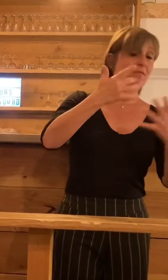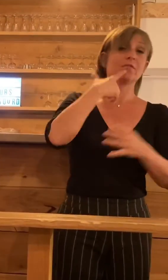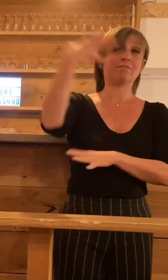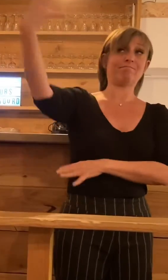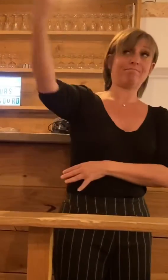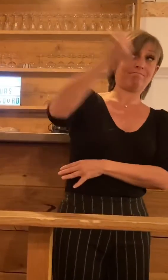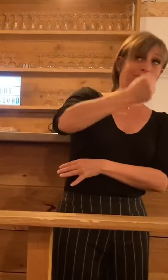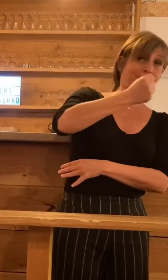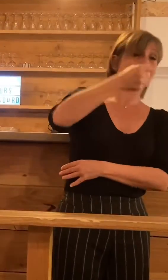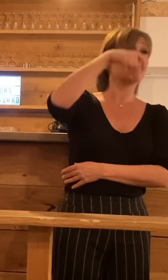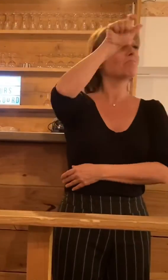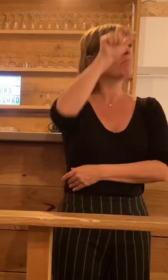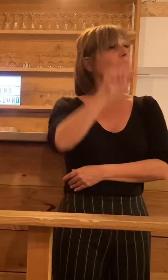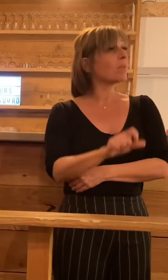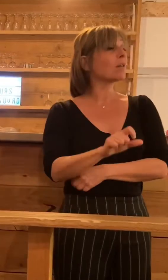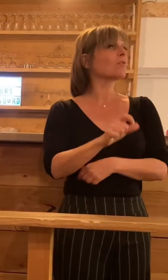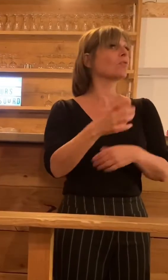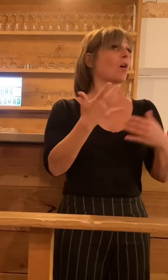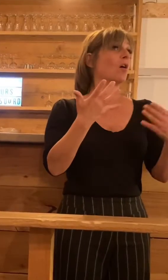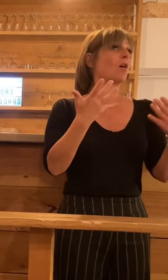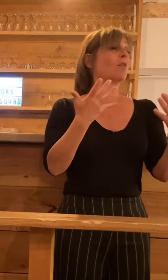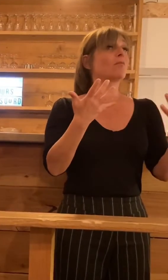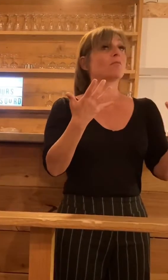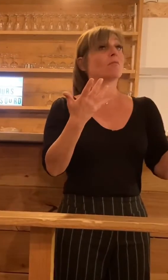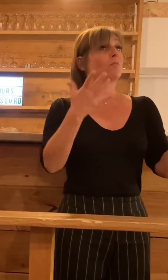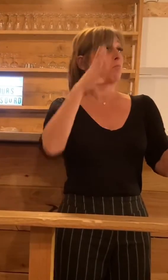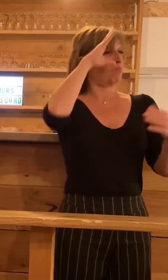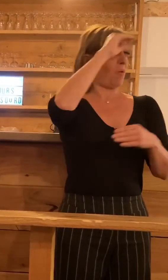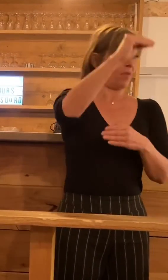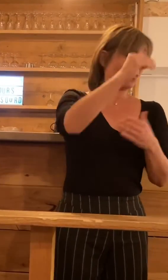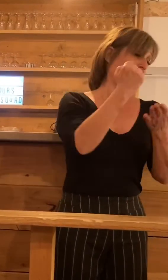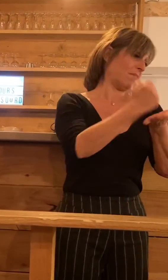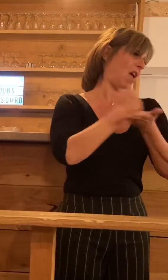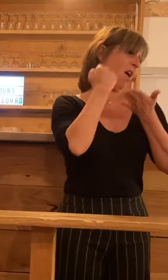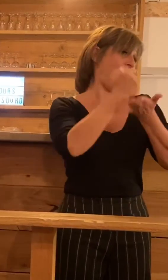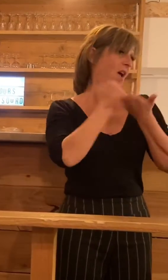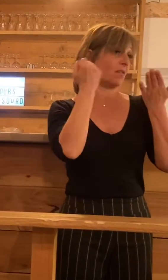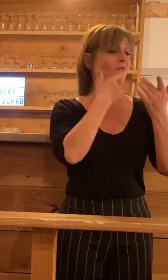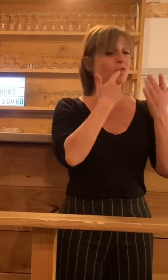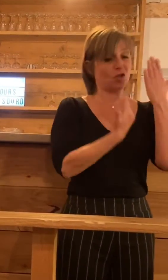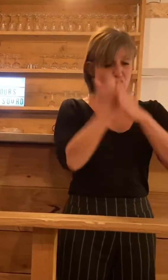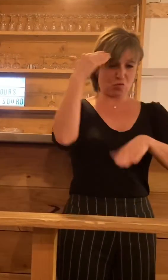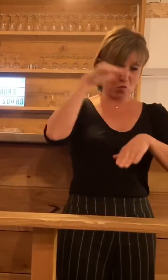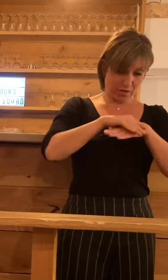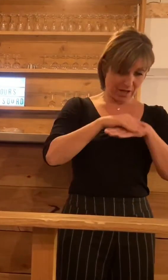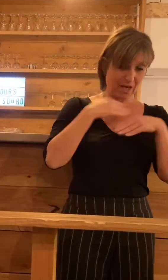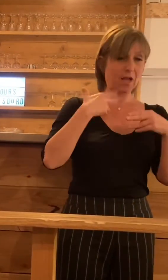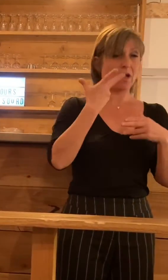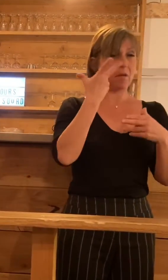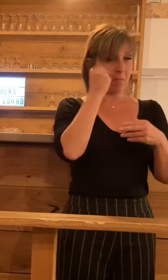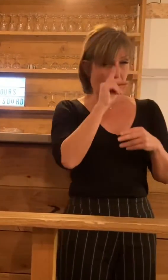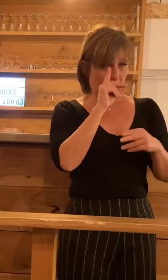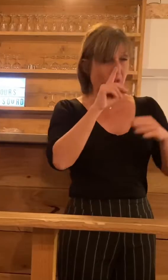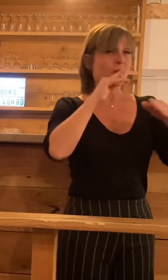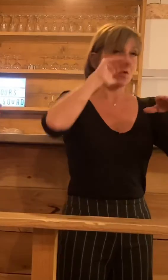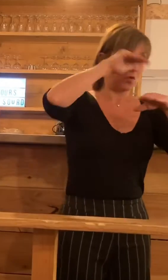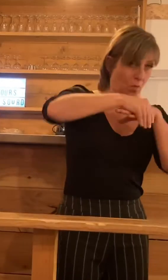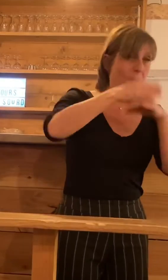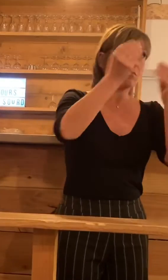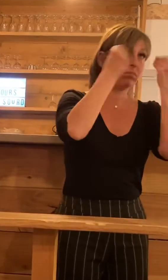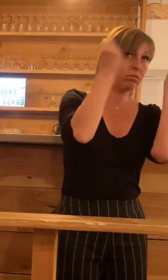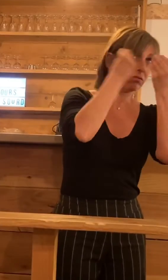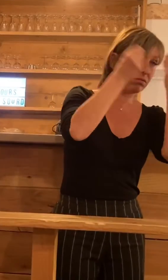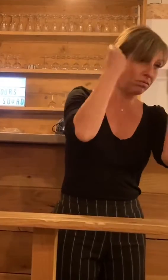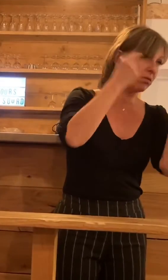une personne pour me soutenir au niveau scolaire à la fin de la journée. Voilà, donc j'ai vraiment eu une scolarité